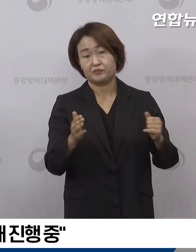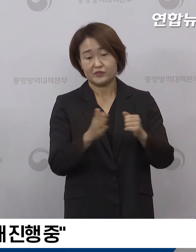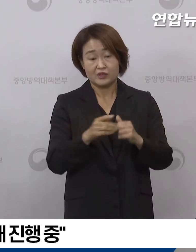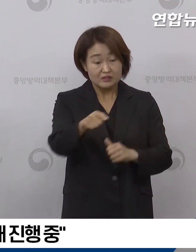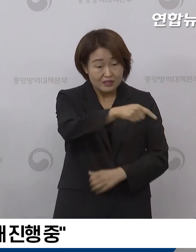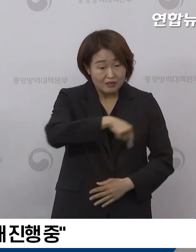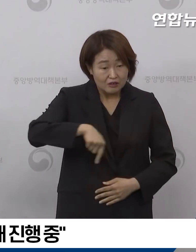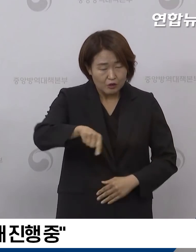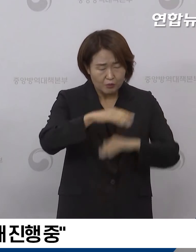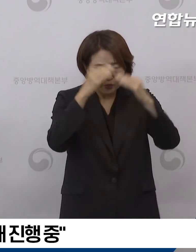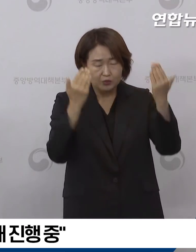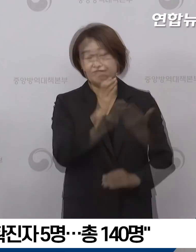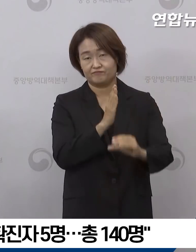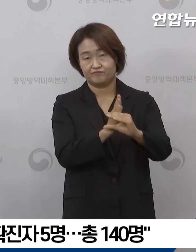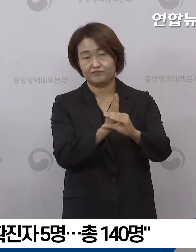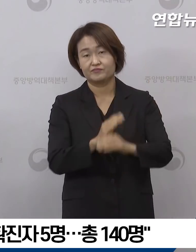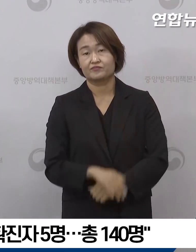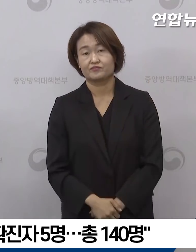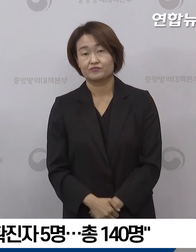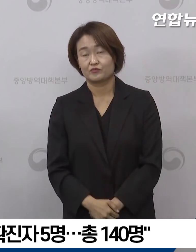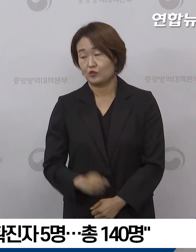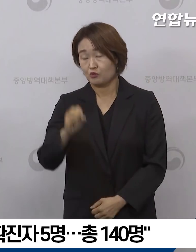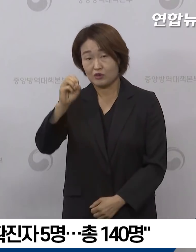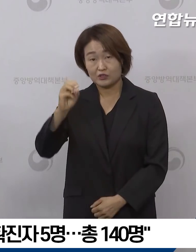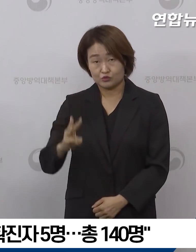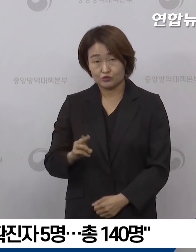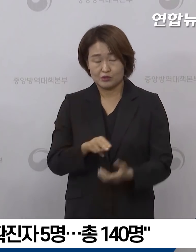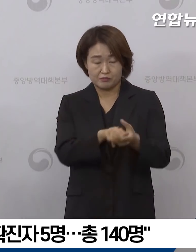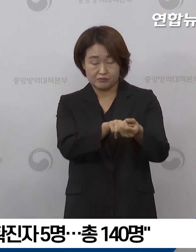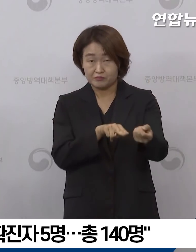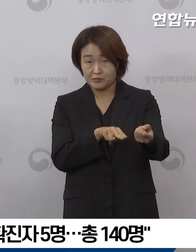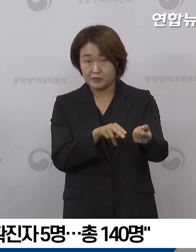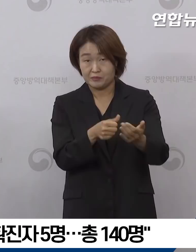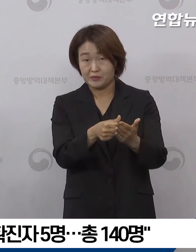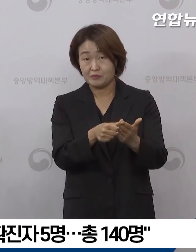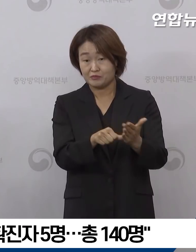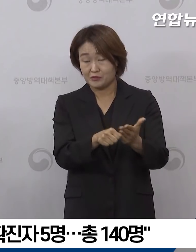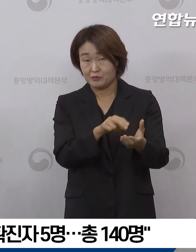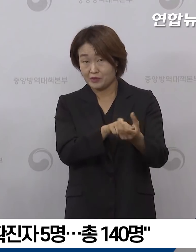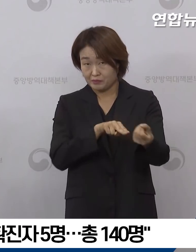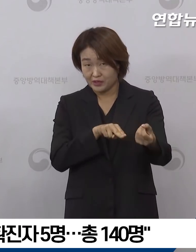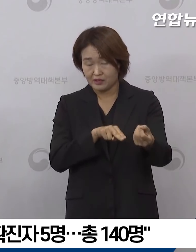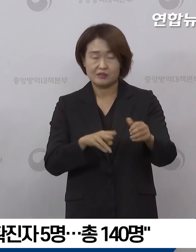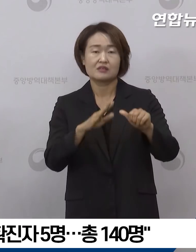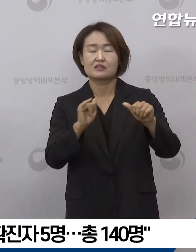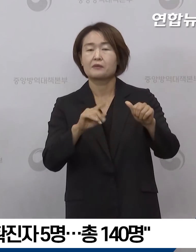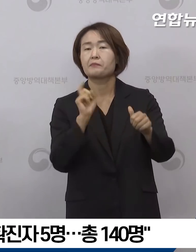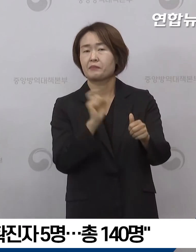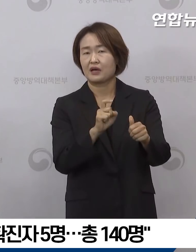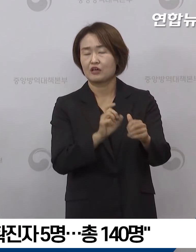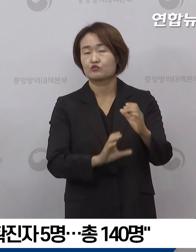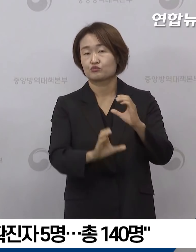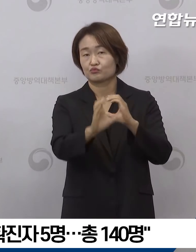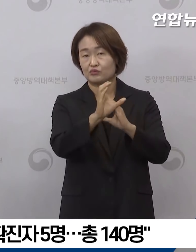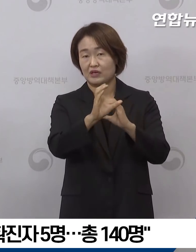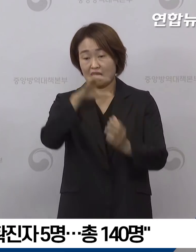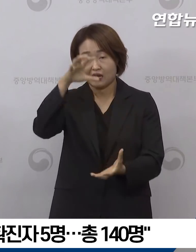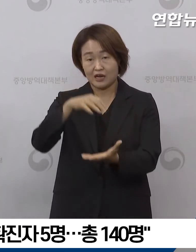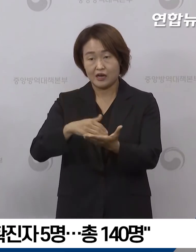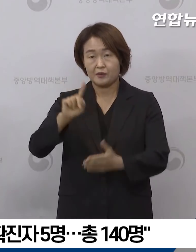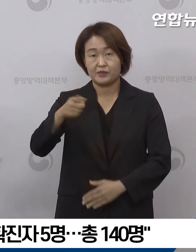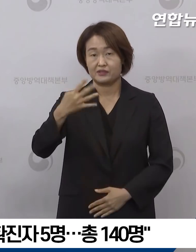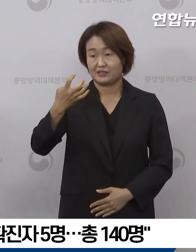진행 중입니다. 광주 방문 판매 모임과 관련하여 5명이 추가 확진되어 누적 확진자는